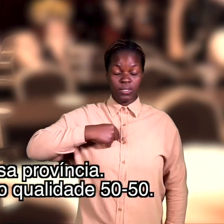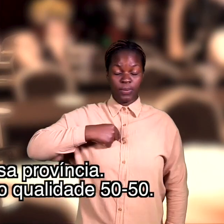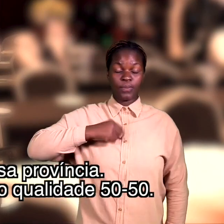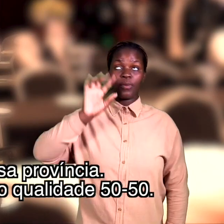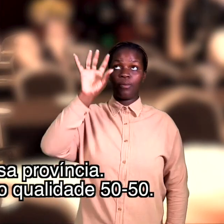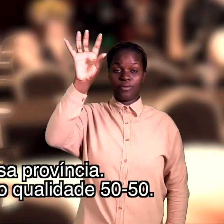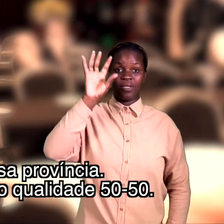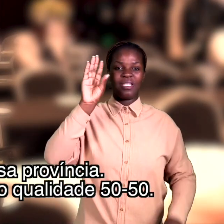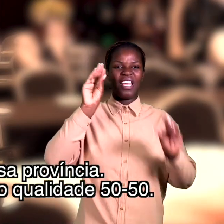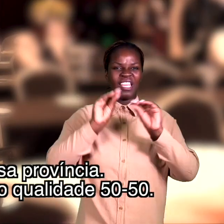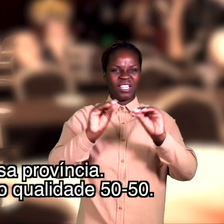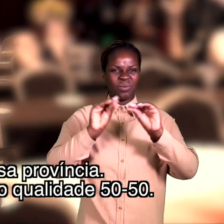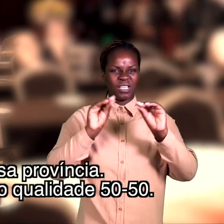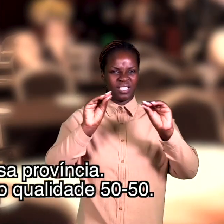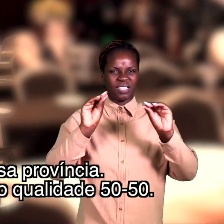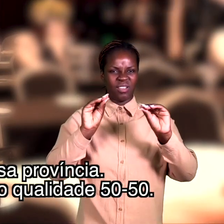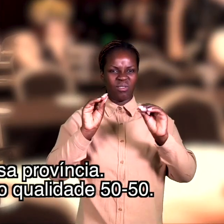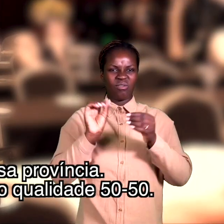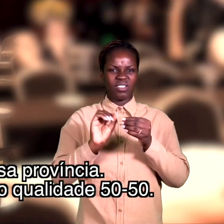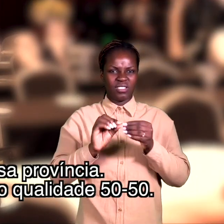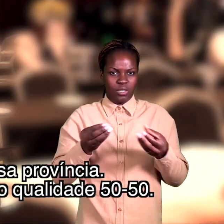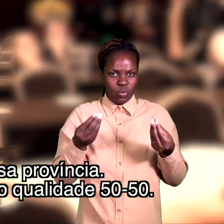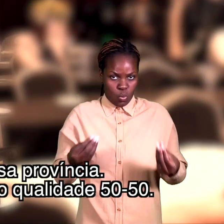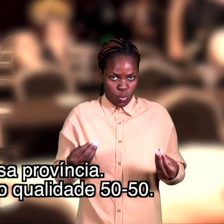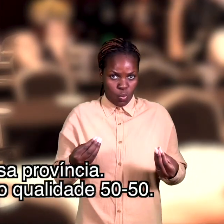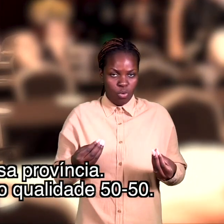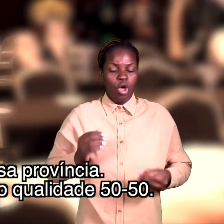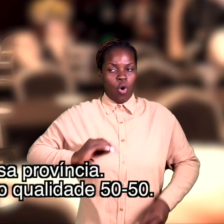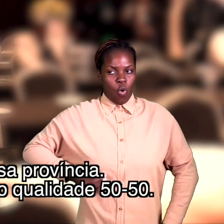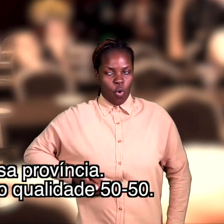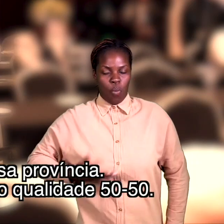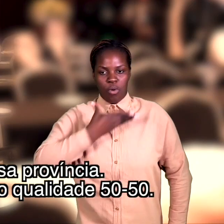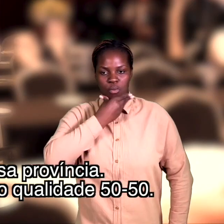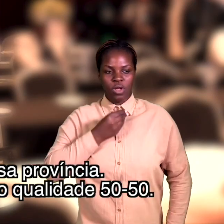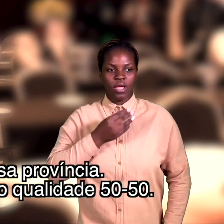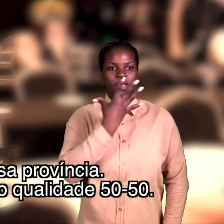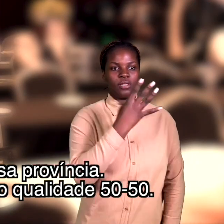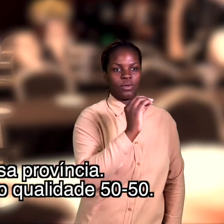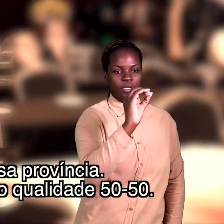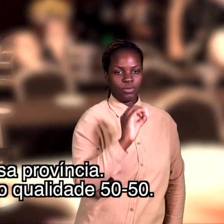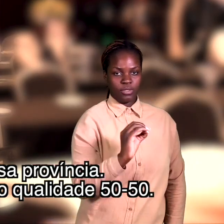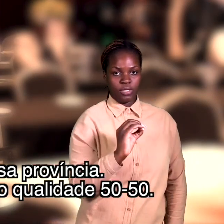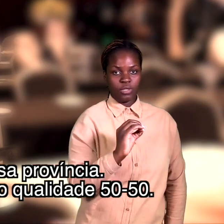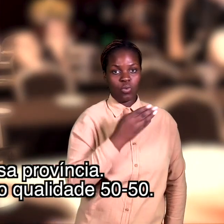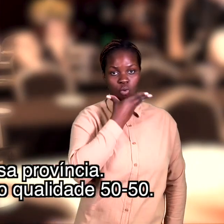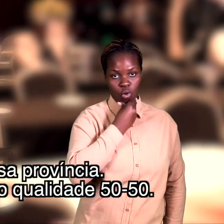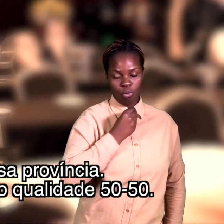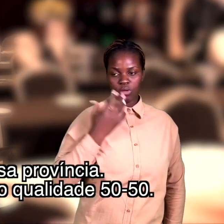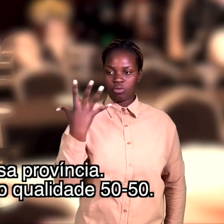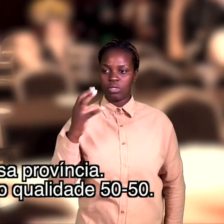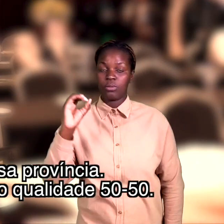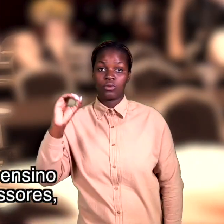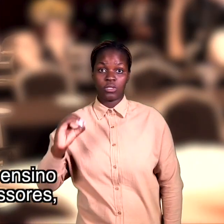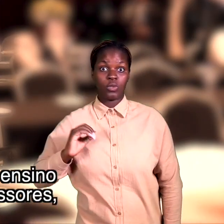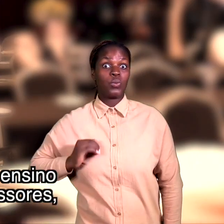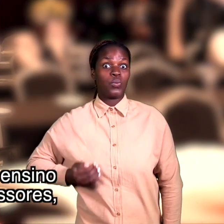nossa província, o acesso ao ingresso ao ensino é feita por paridade, 50 por 50.